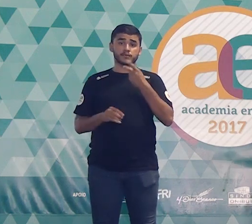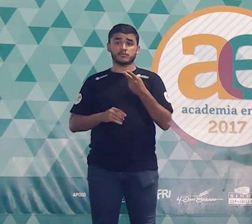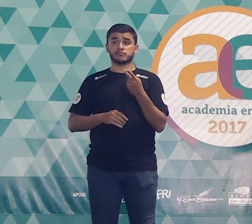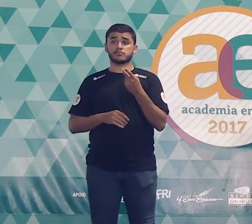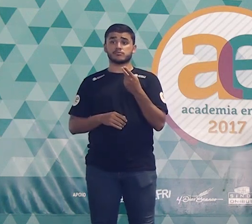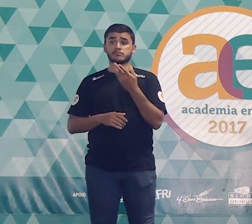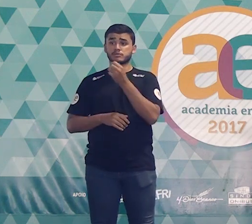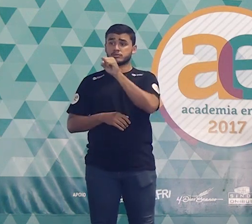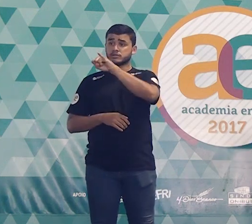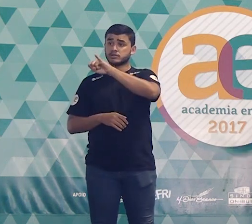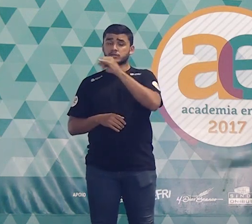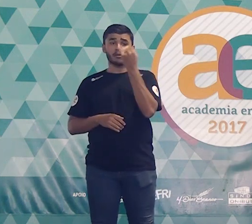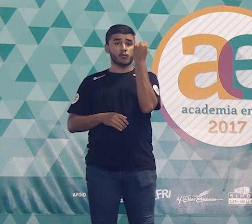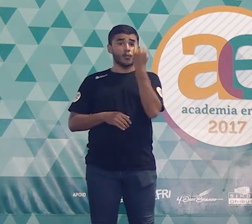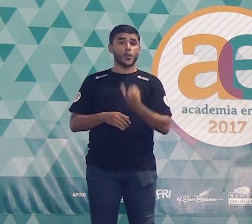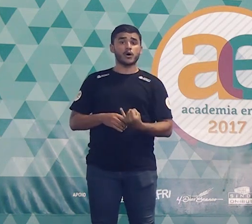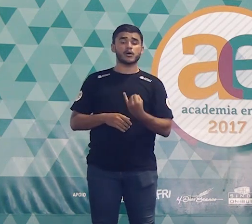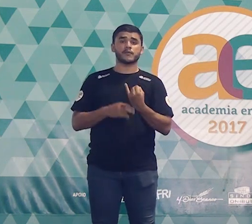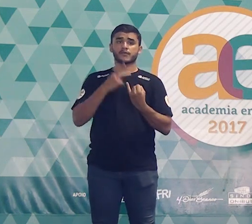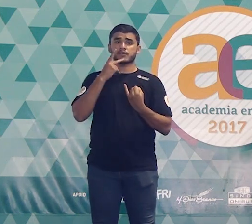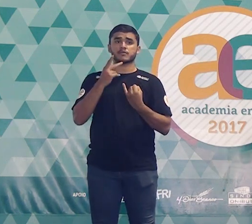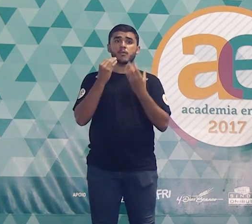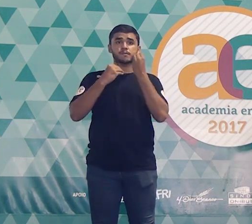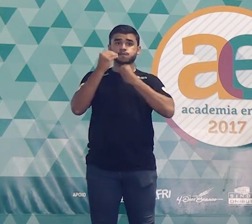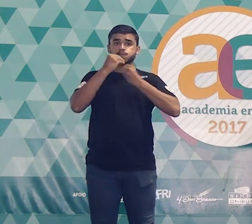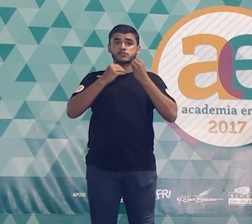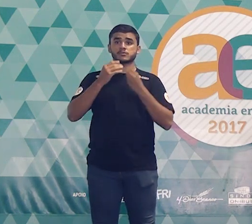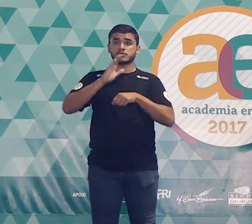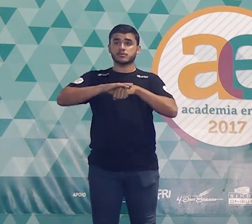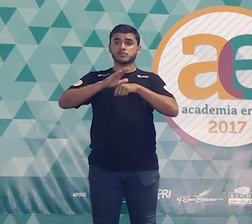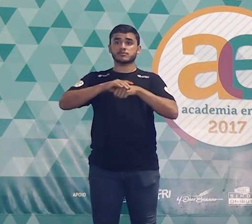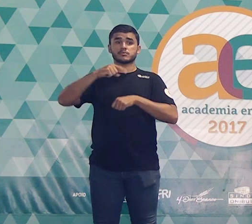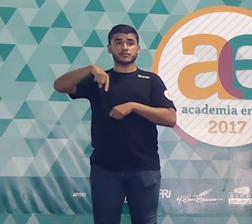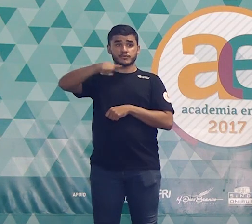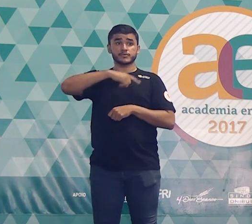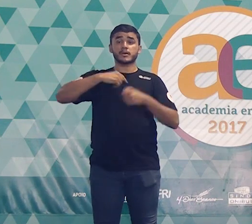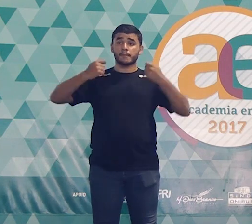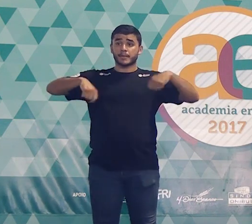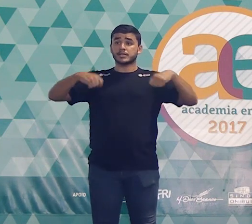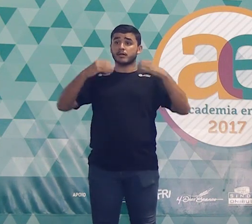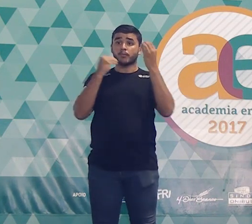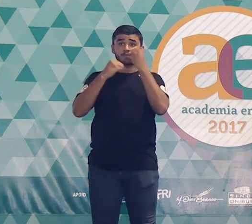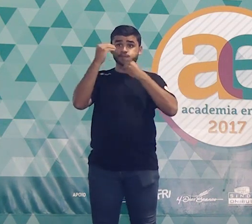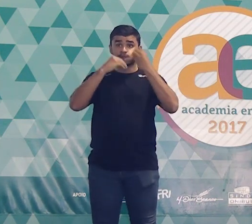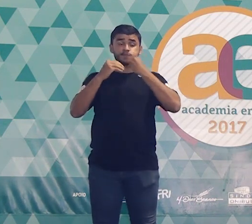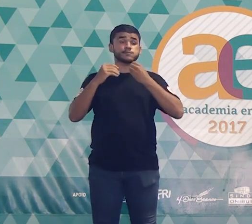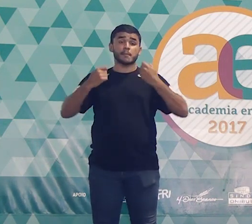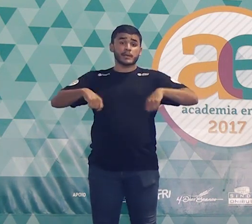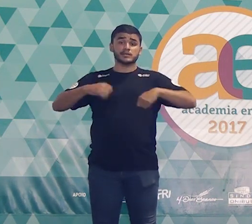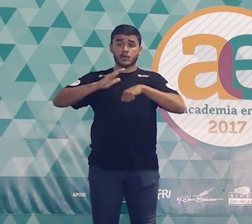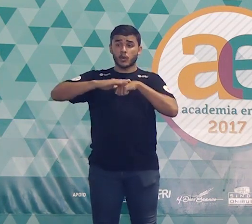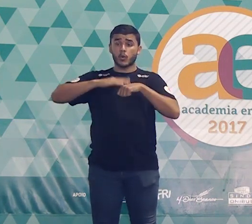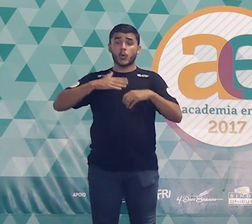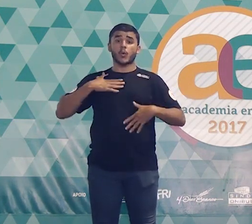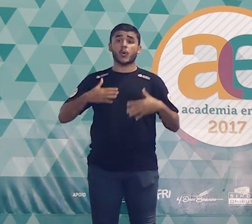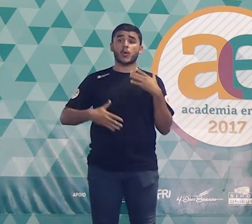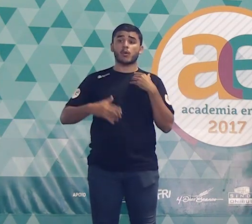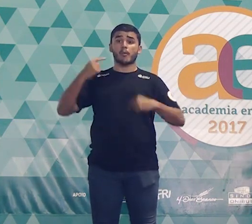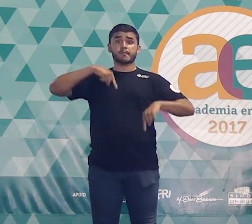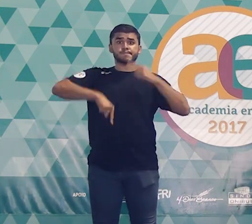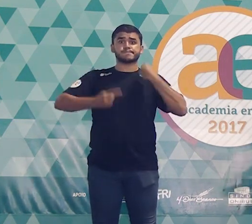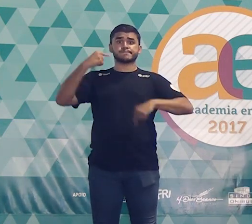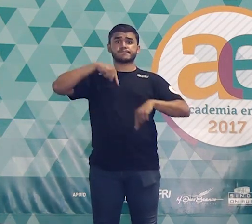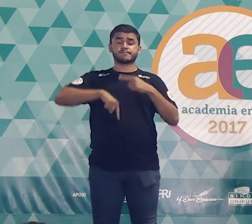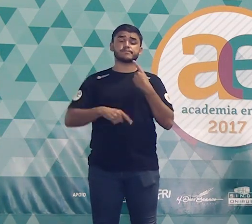que precisa. Rodrigo, eu como pra caramba e não engordo, você está comendo o que você precisa, por incrível que pareça, tá certo? Porque você tem uma taxa metabólica